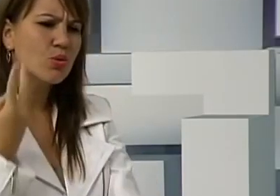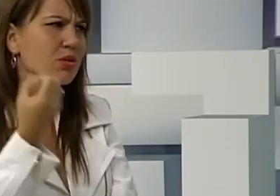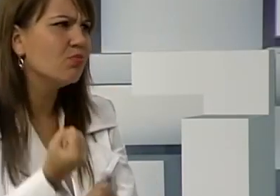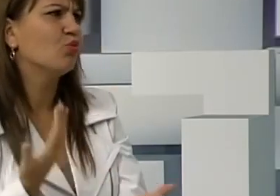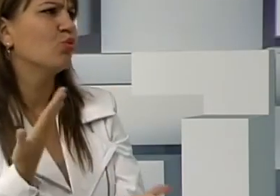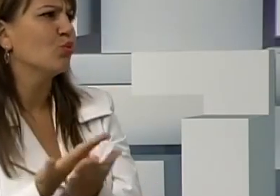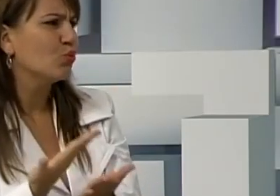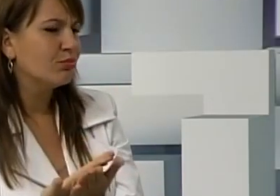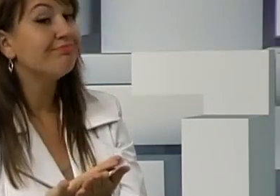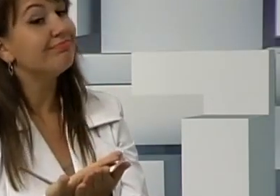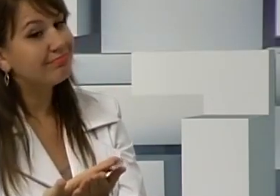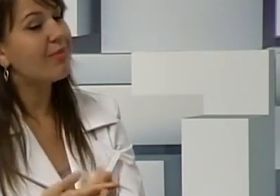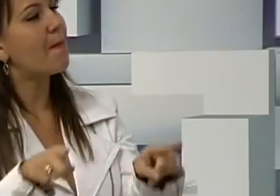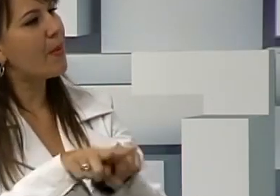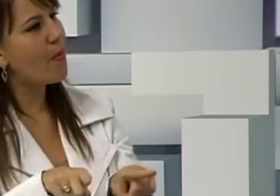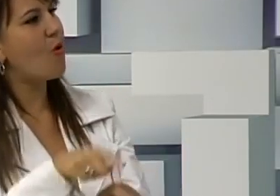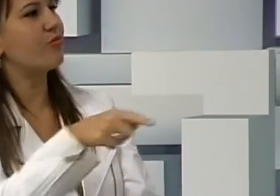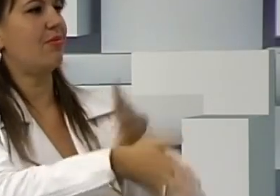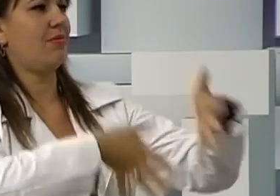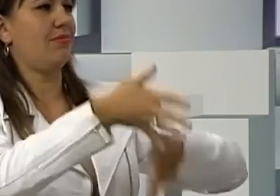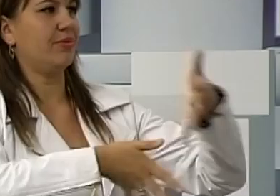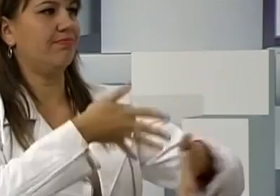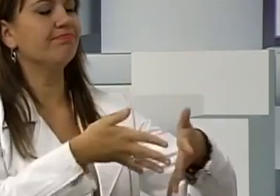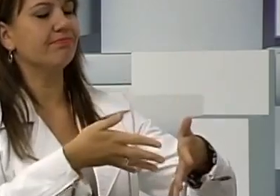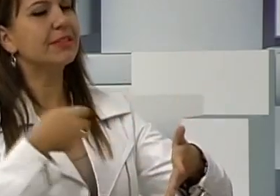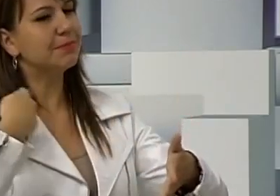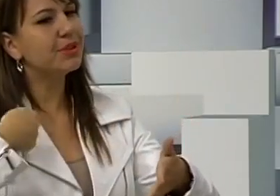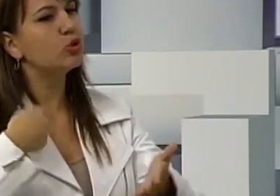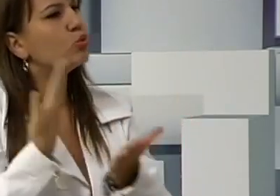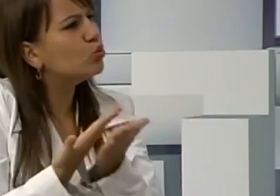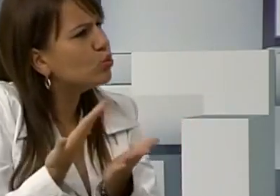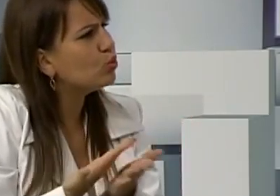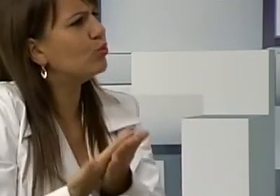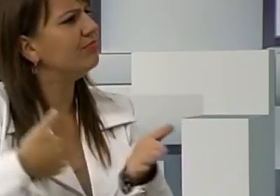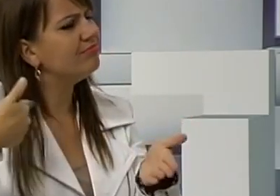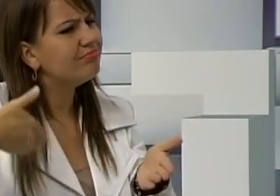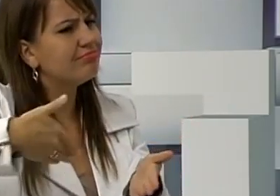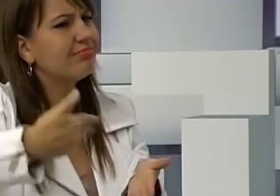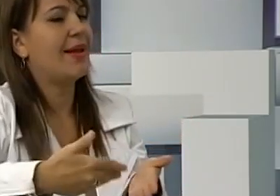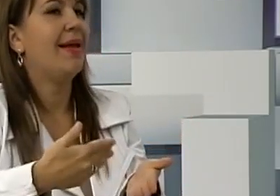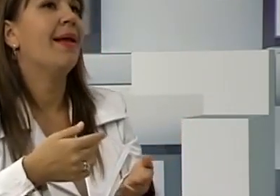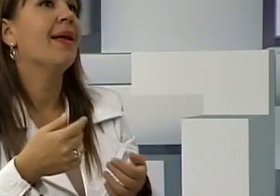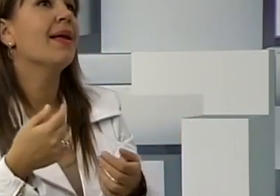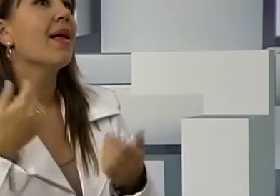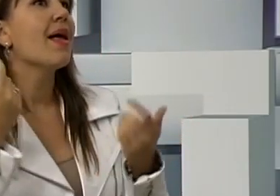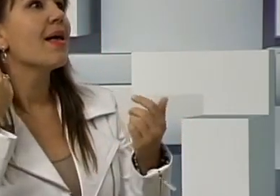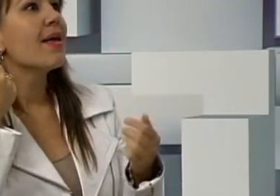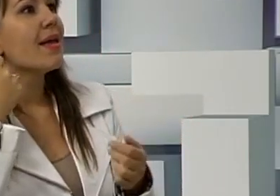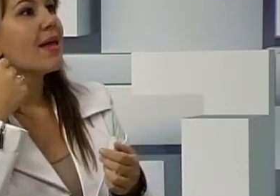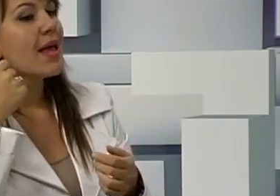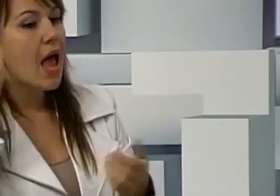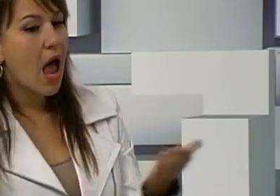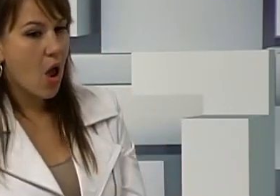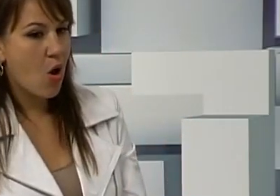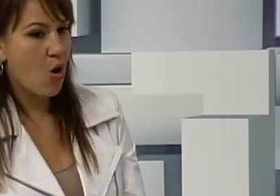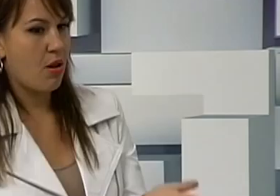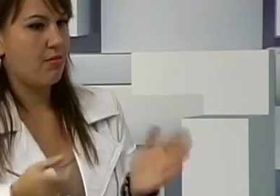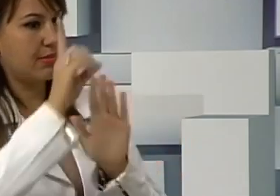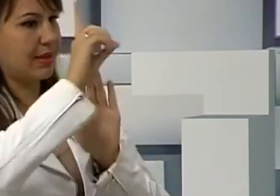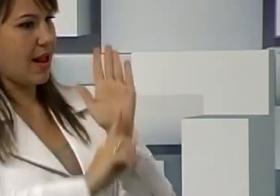estudar muito tempo, um ano, dois anos. Então, da mesma forma acontece com a Libras, é um processo, é gradual esse